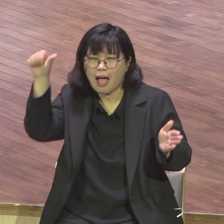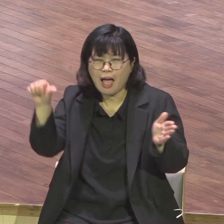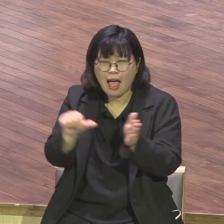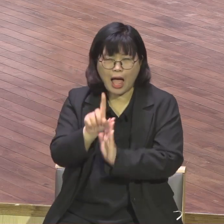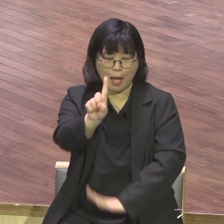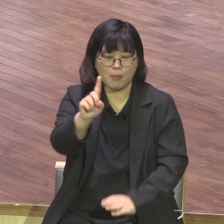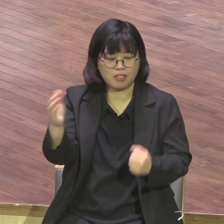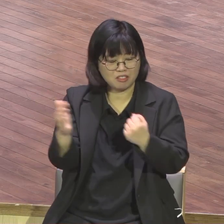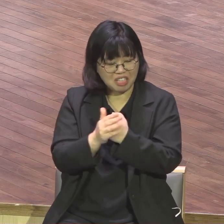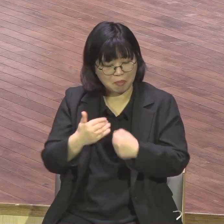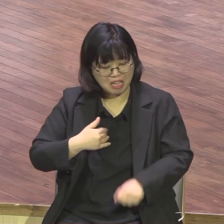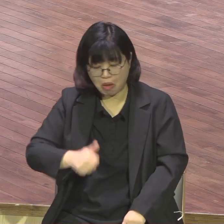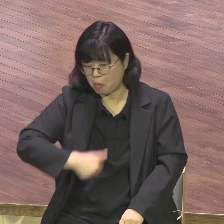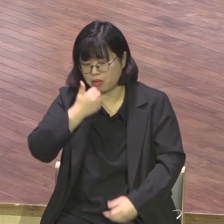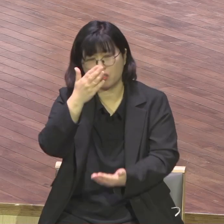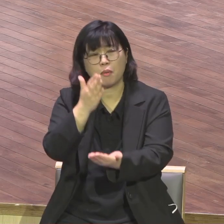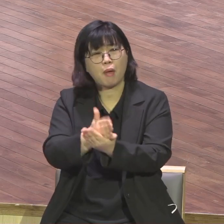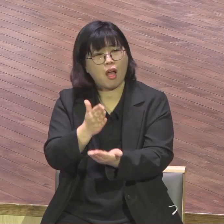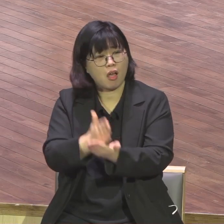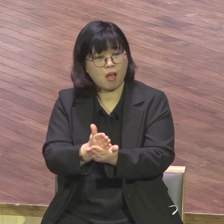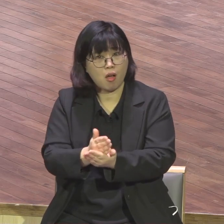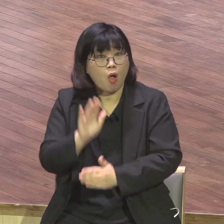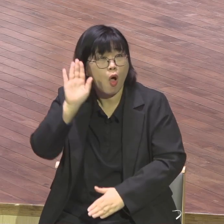인생인데 왜 화내면서 사냐?